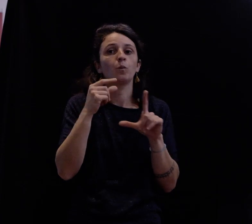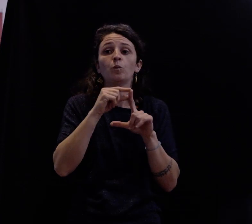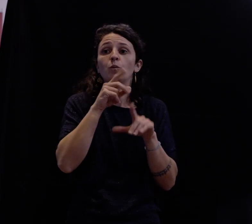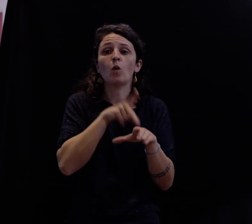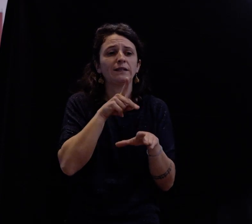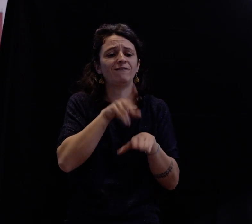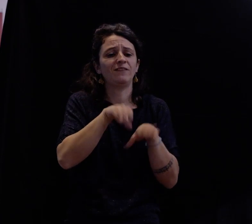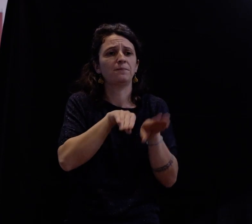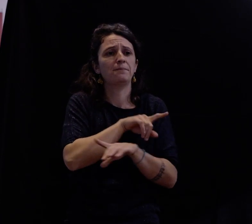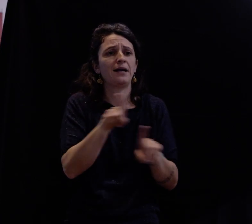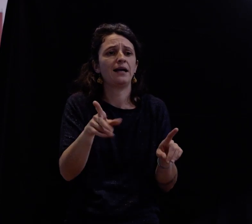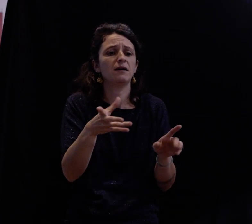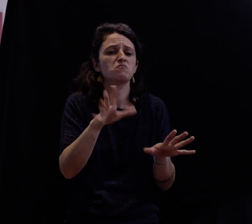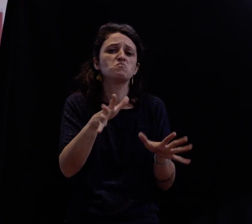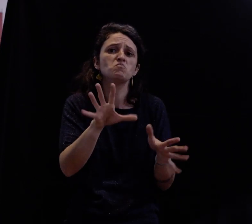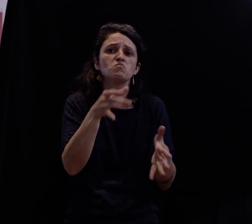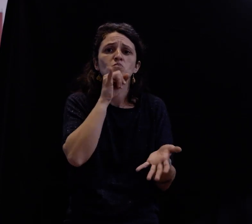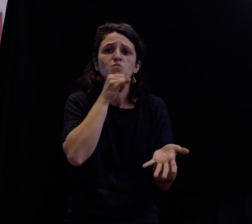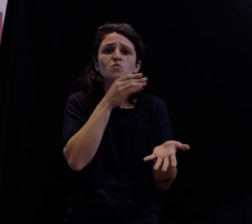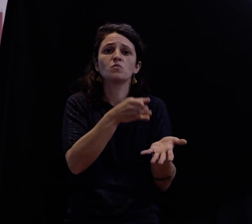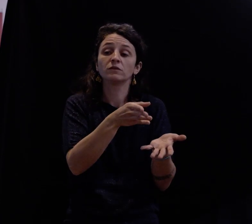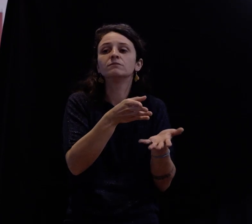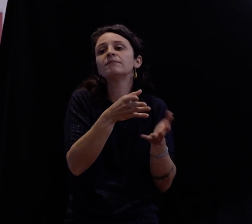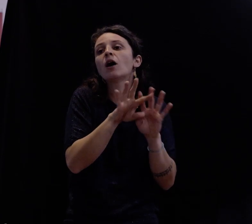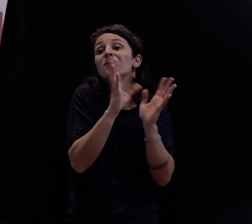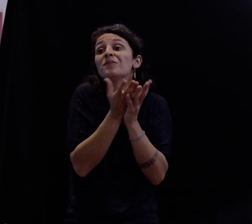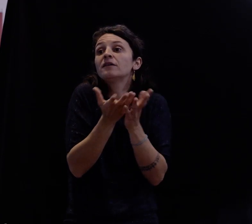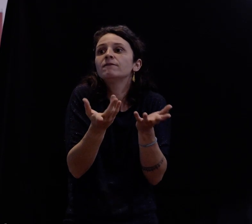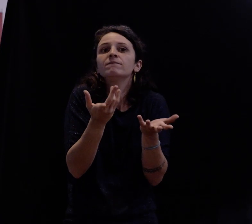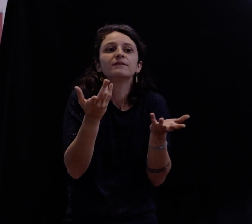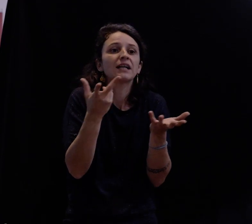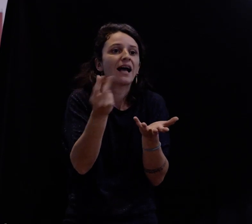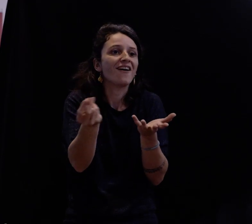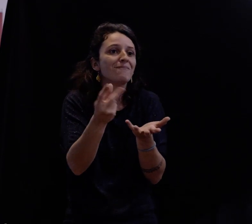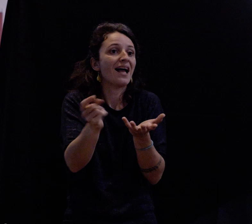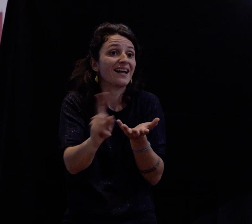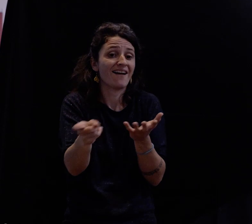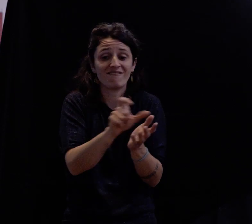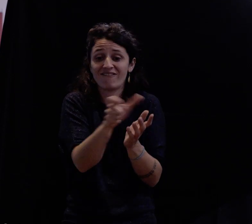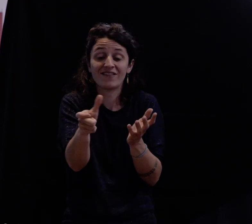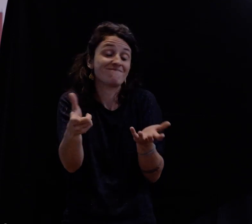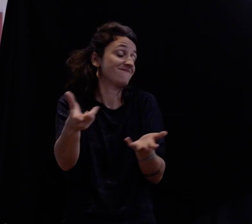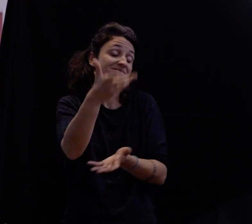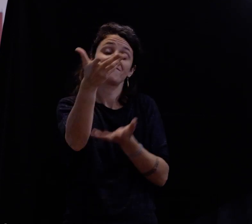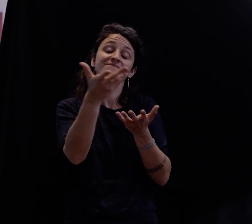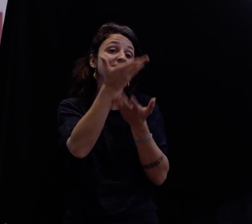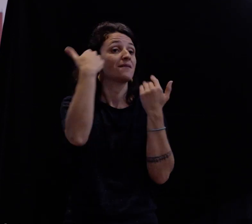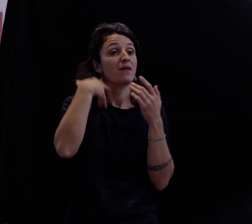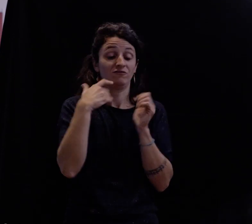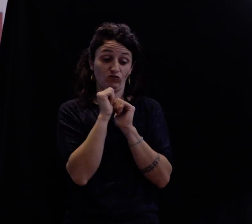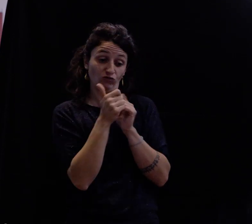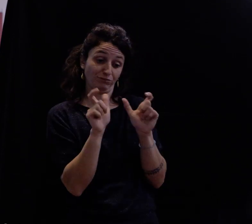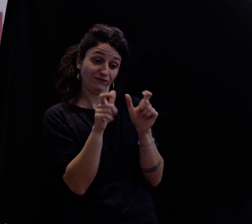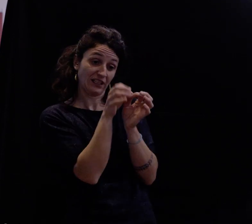fonctionne pas très bien. Mais globalement, on ne sera pas capable de vous dire quelle va être la gravité de la pathologie juste sur le résultat de la génétique.